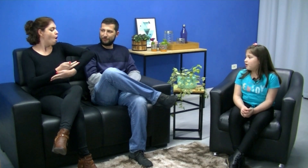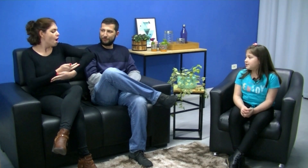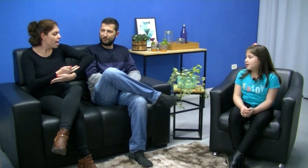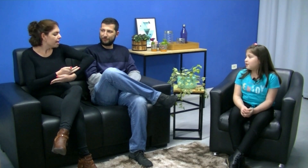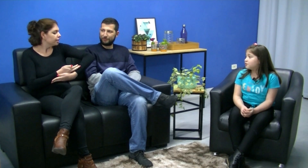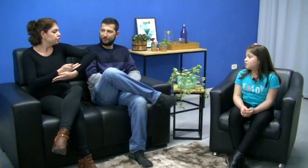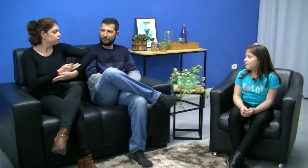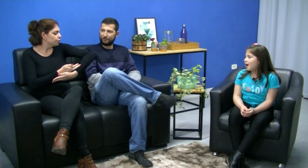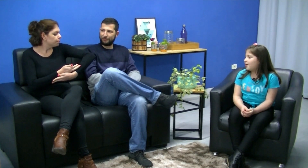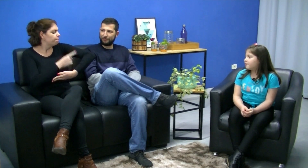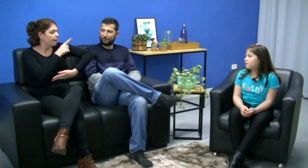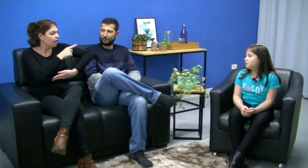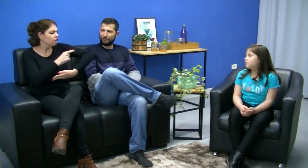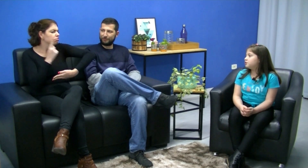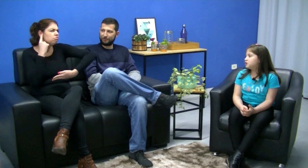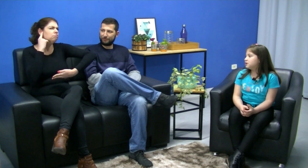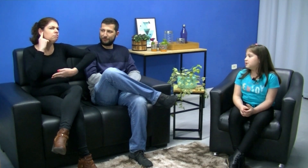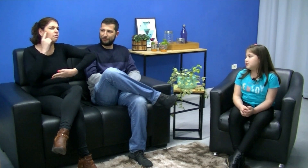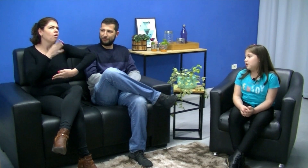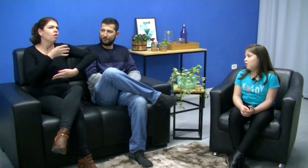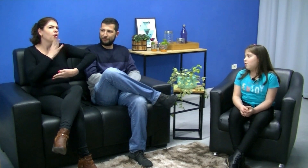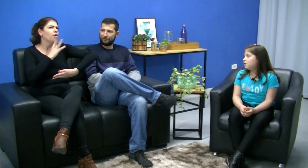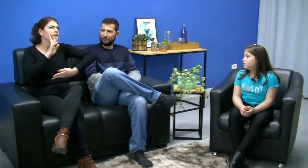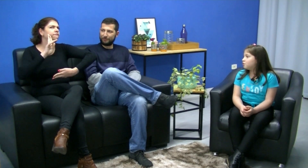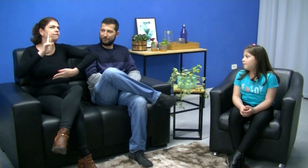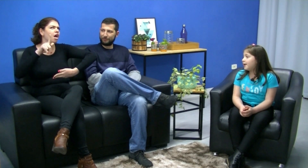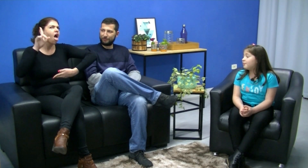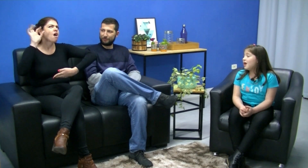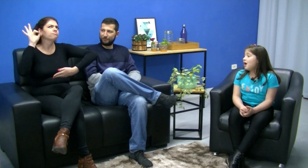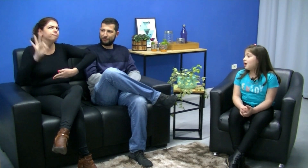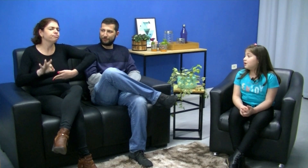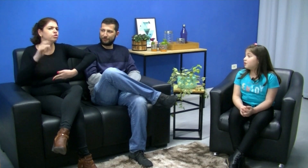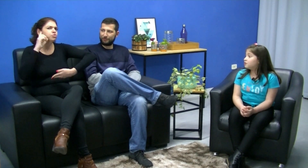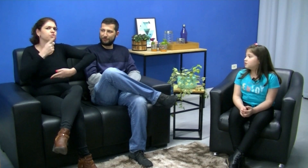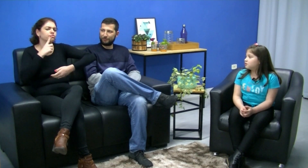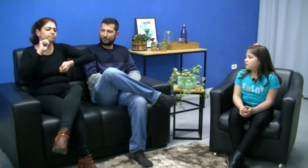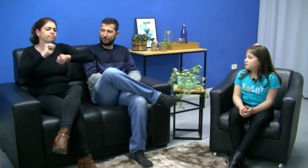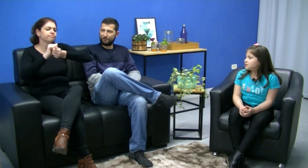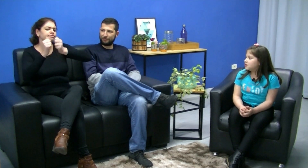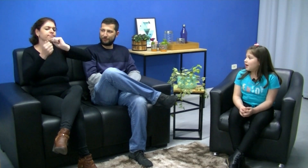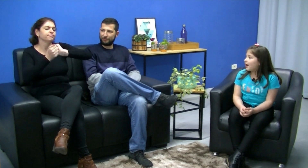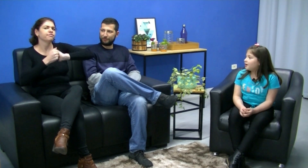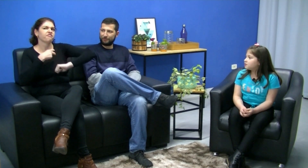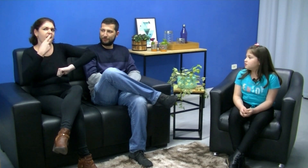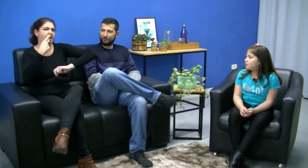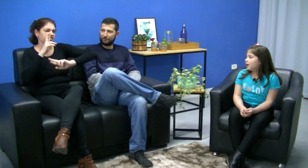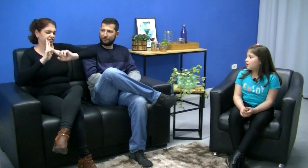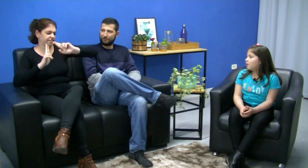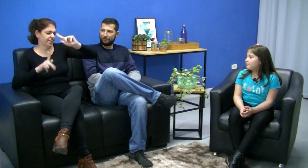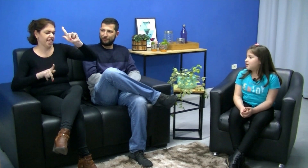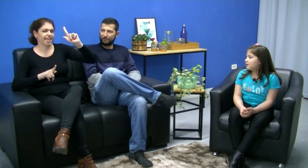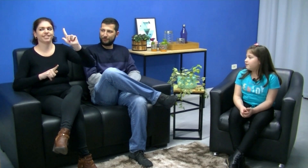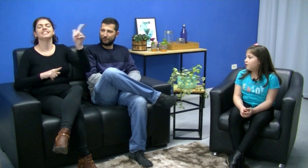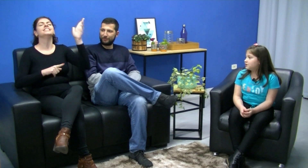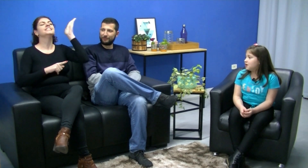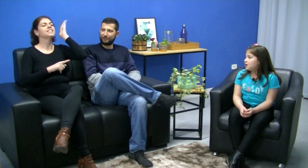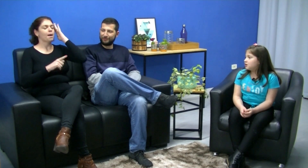ela acostumava, quando eu dizia oi, tudo bem, ela conseguia acostumar com a minha voz. Então